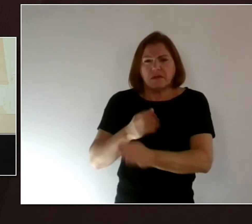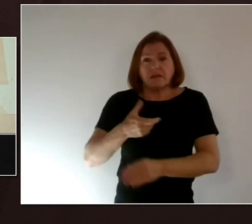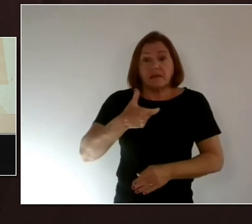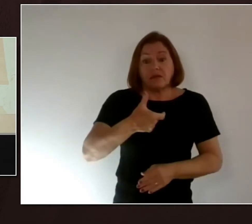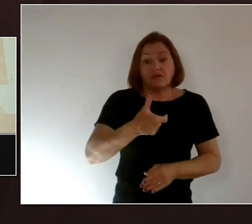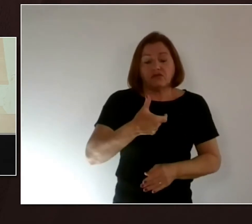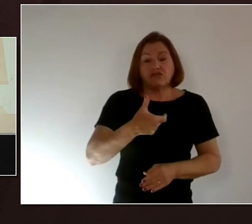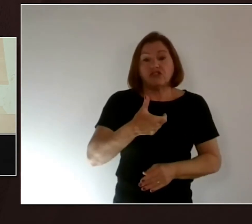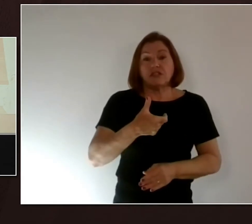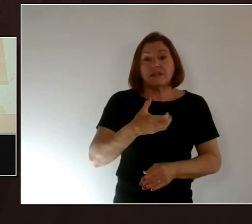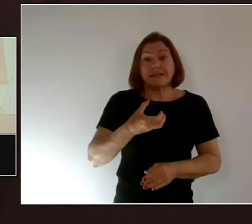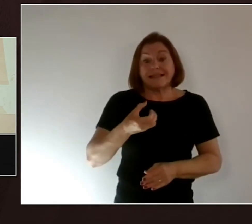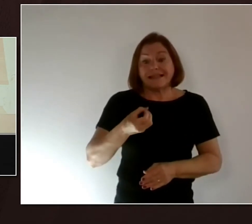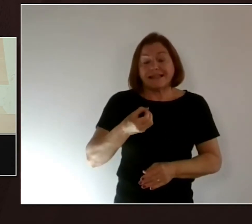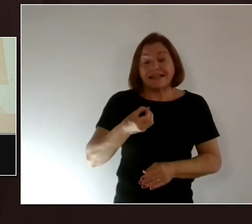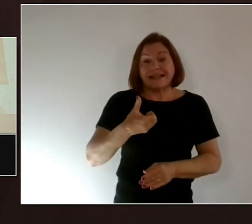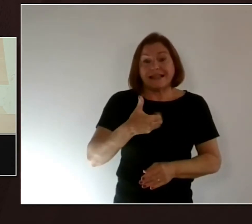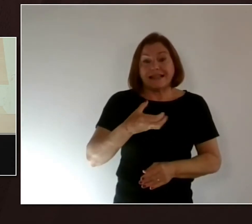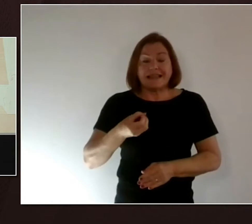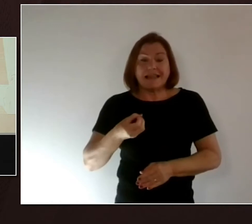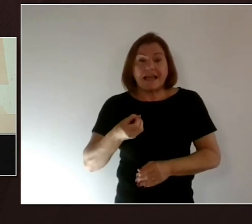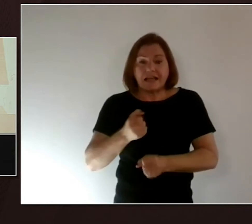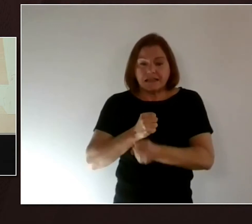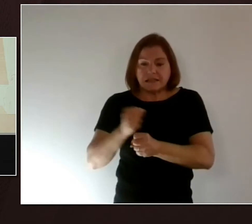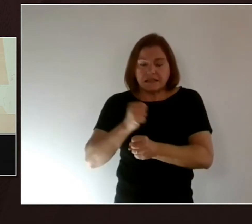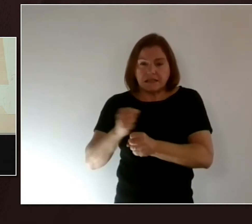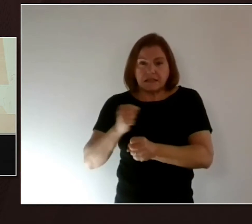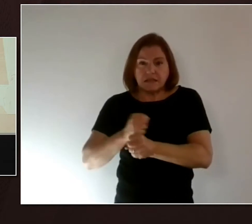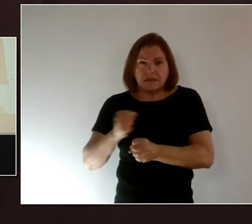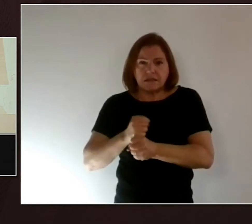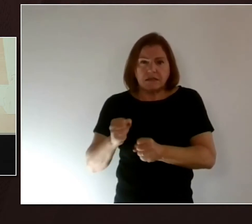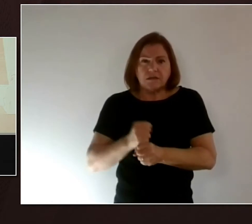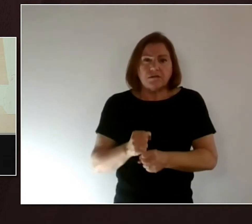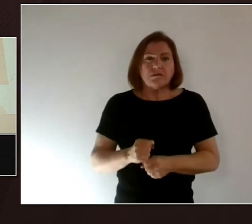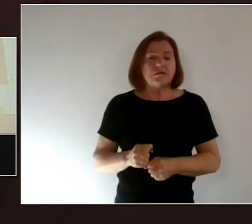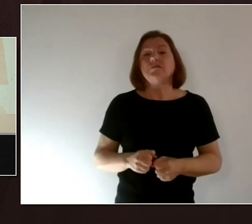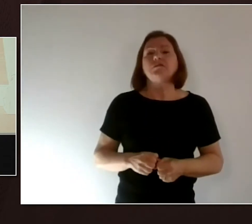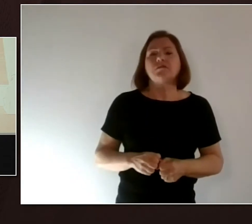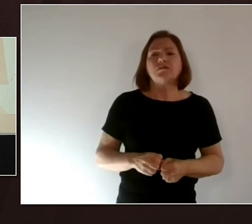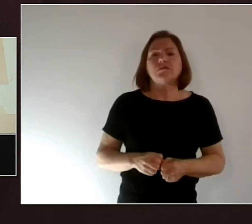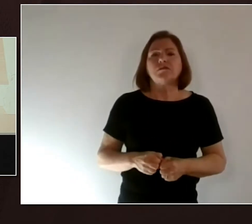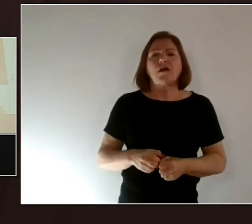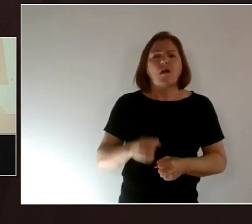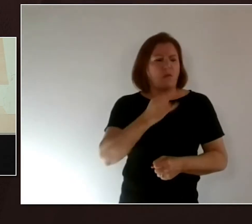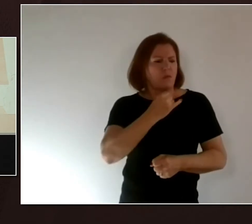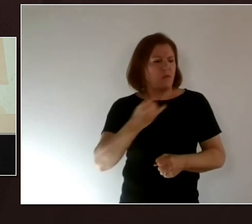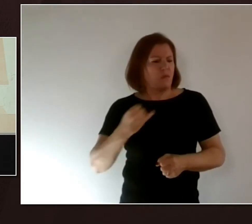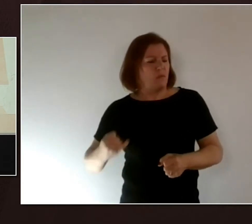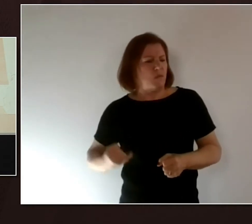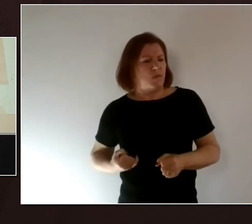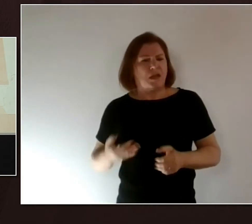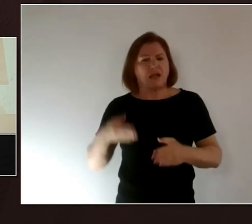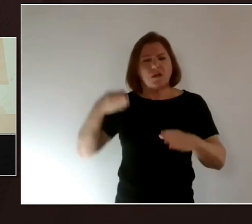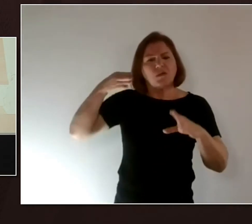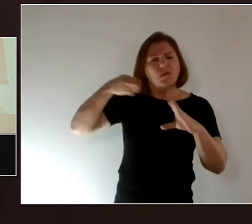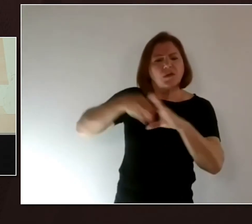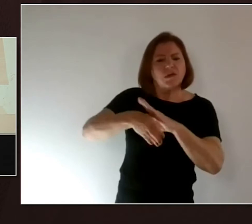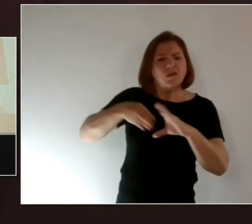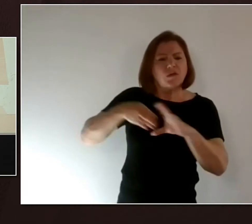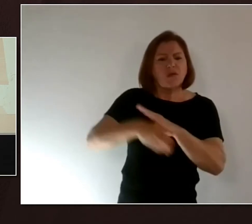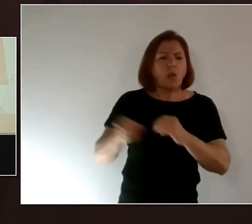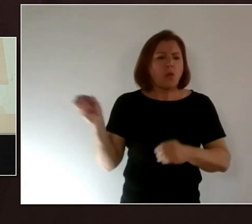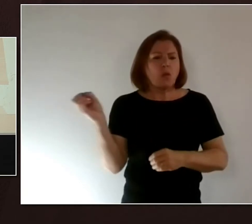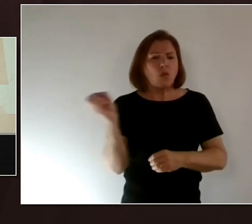Diocleciano, eu vou ler o que eu preparei aqui para ser rápido. Diocleciano introduziu um novo sistema de governo imperial. Ele